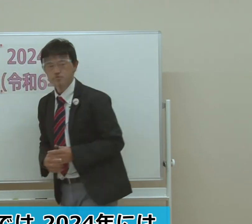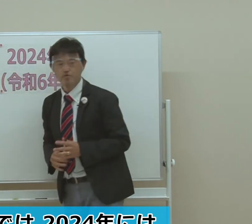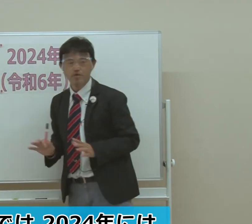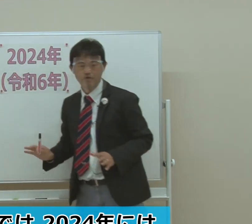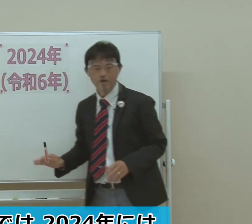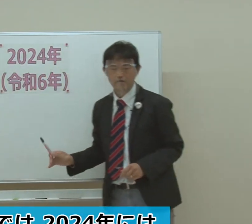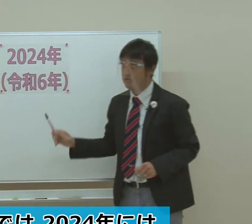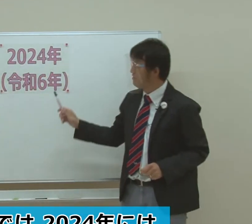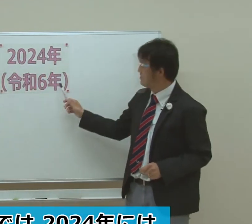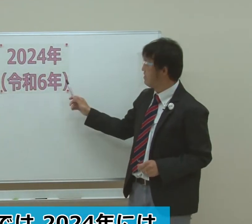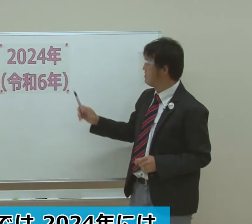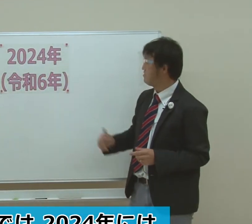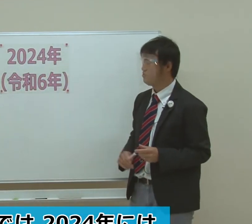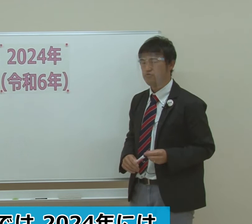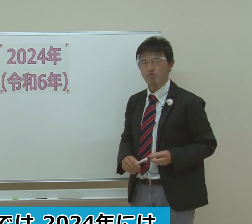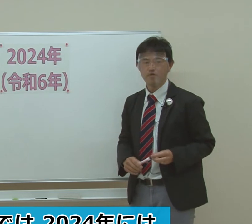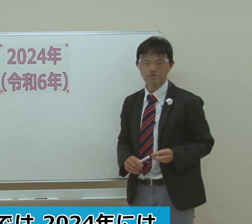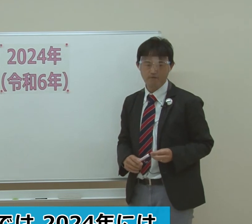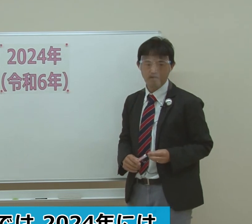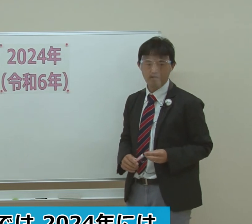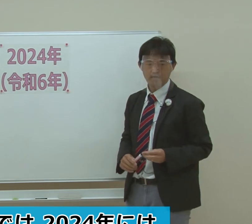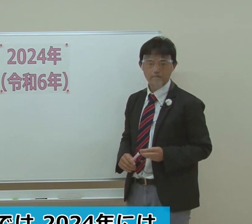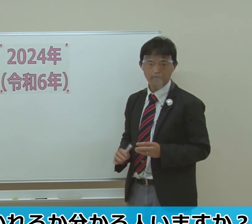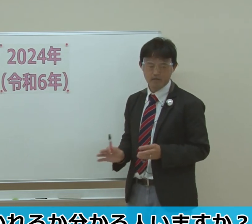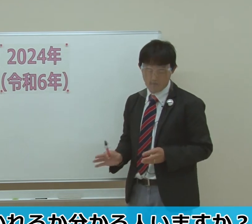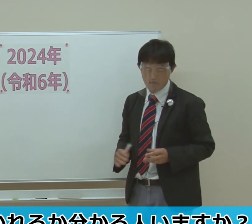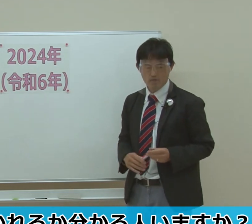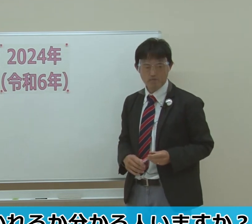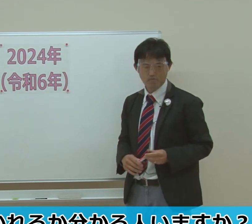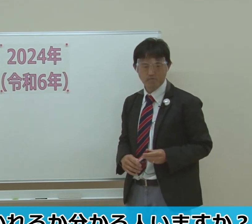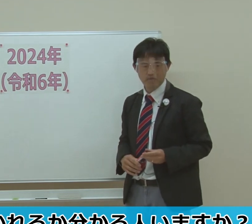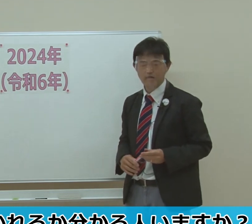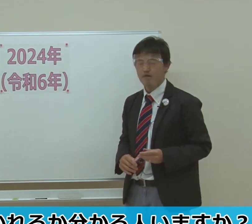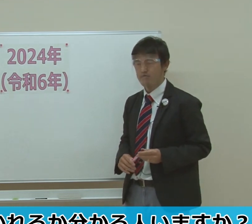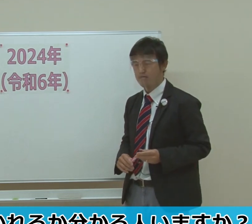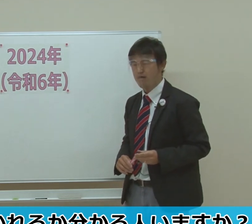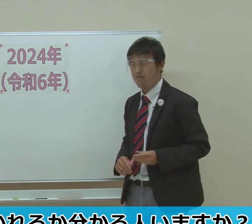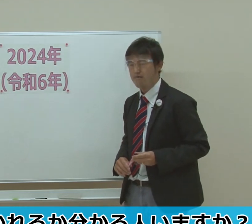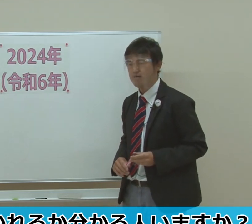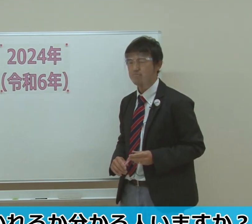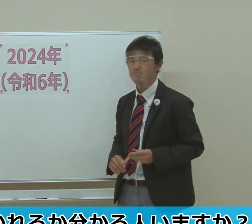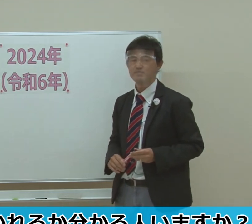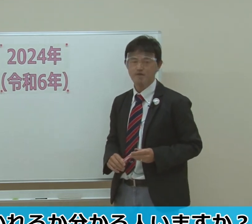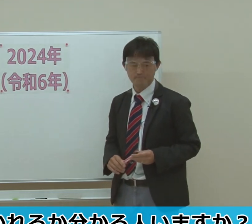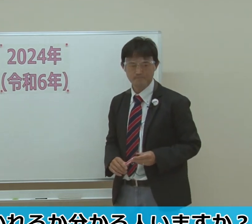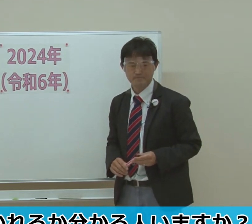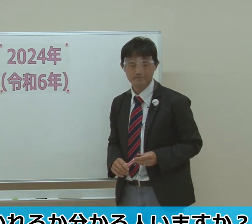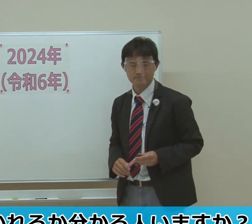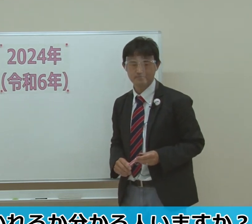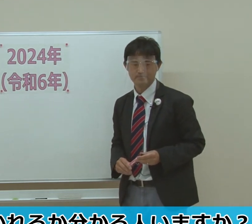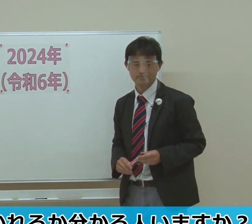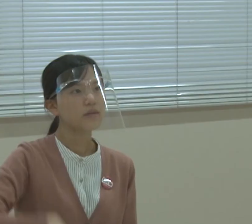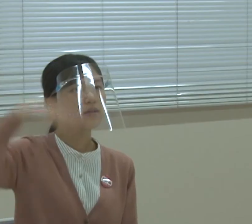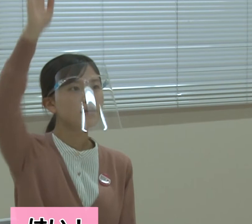それでは2024年には何がどこで開かれるか分かる人いますか？ は